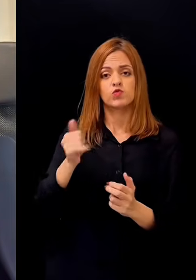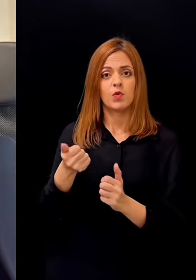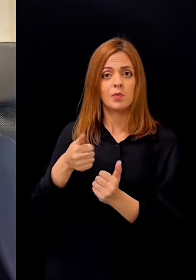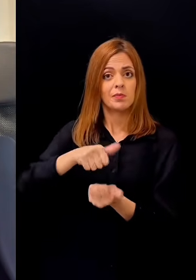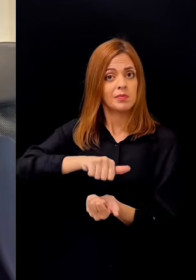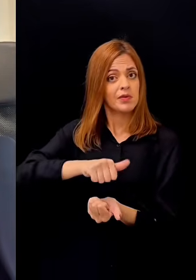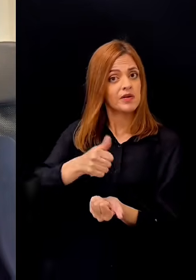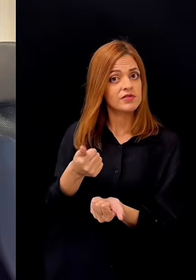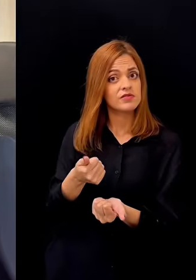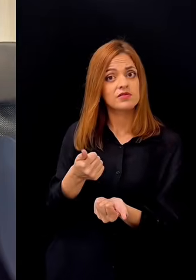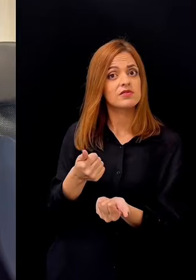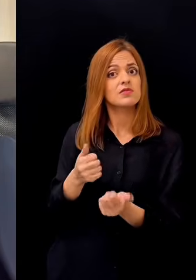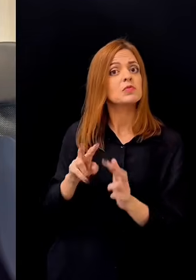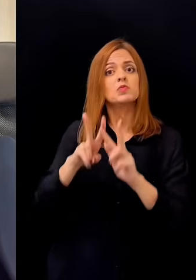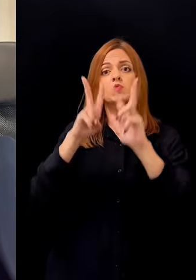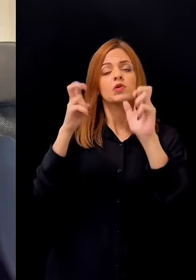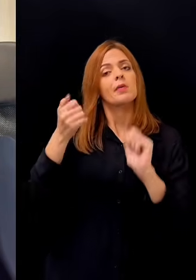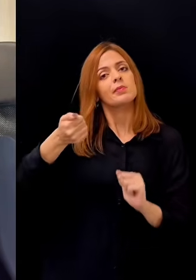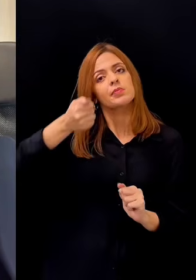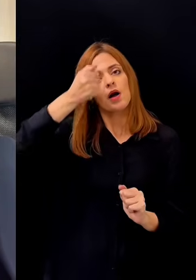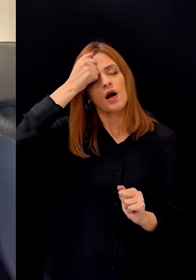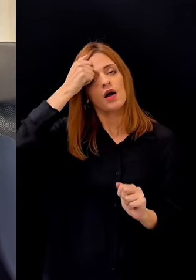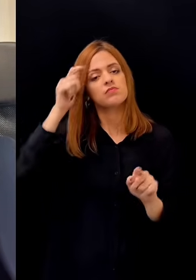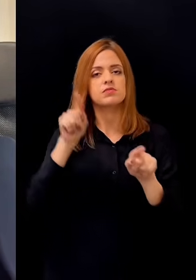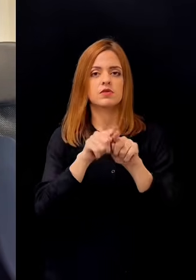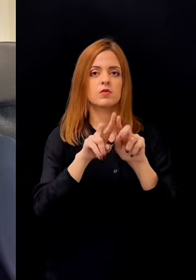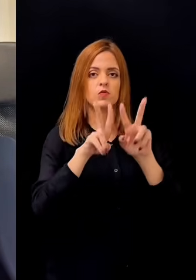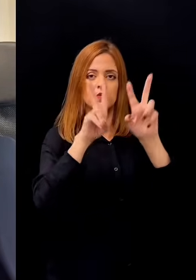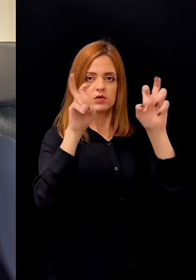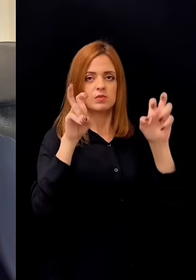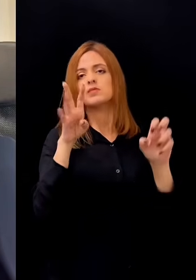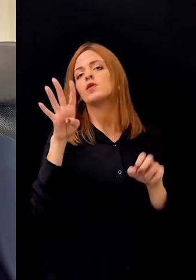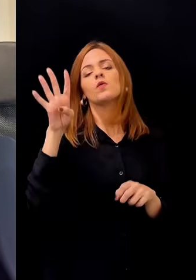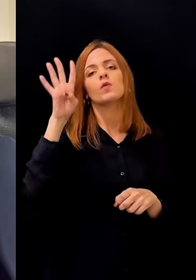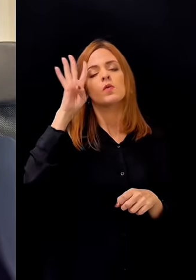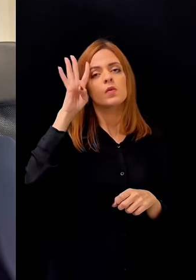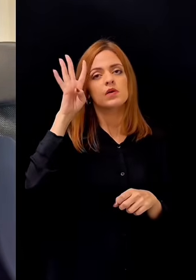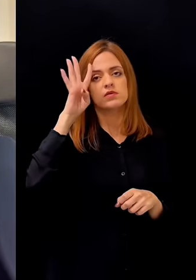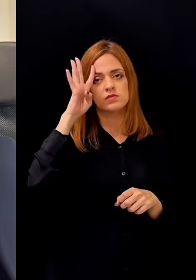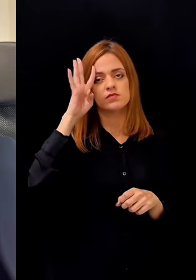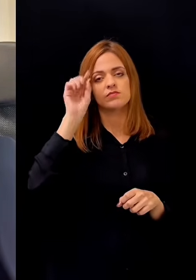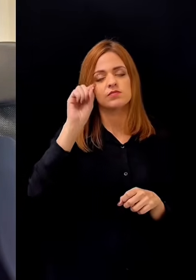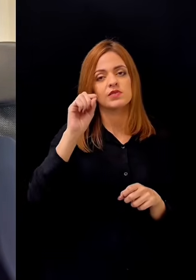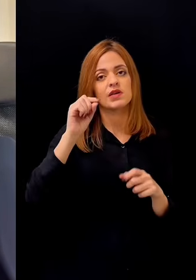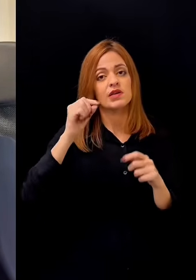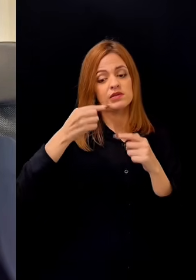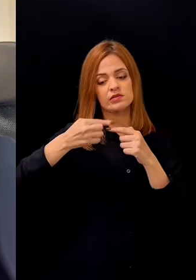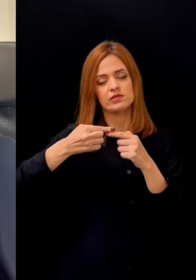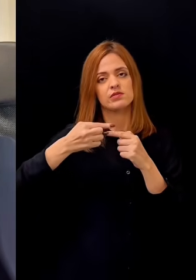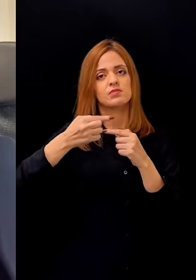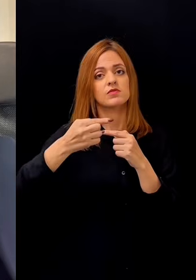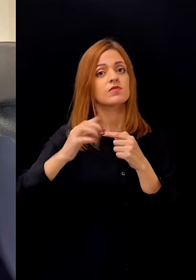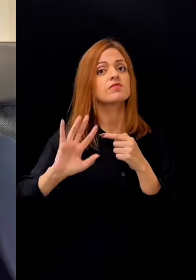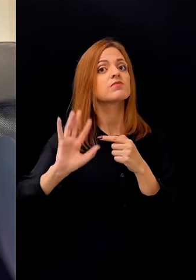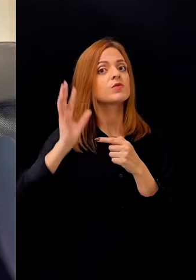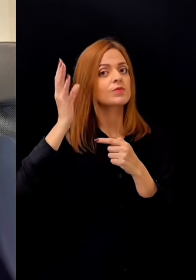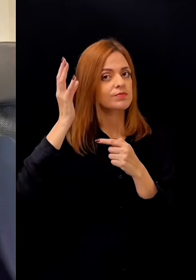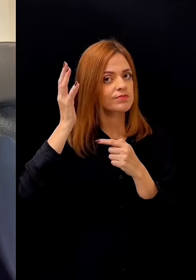Arrependei-vos. Aliás, por falar nisso, na quarta-feira, na semana que vem,